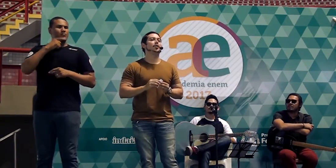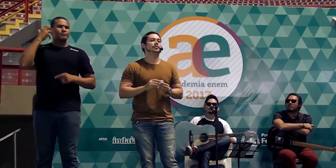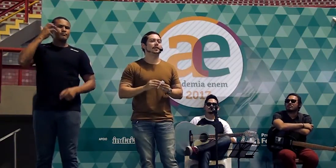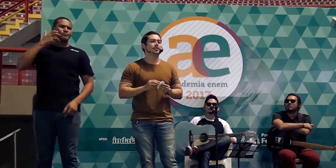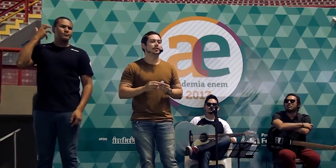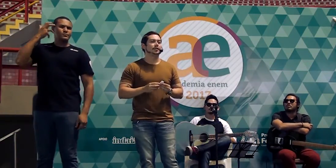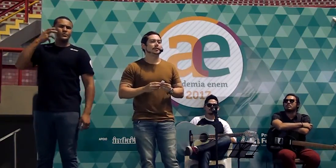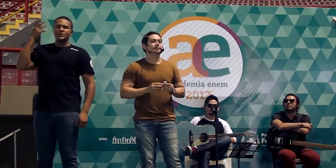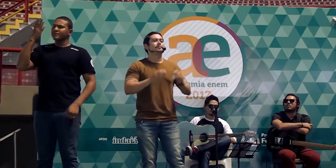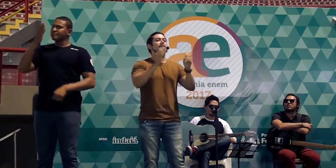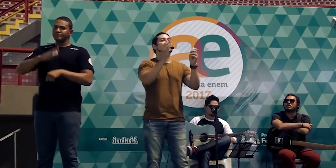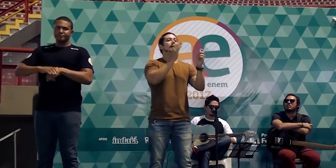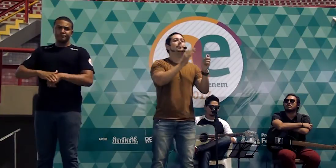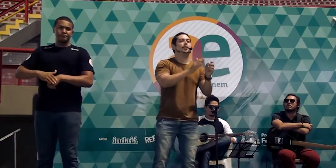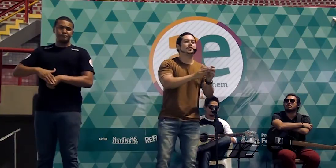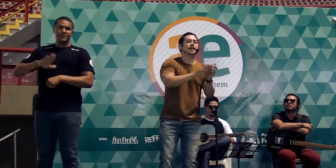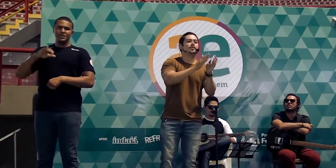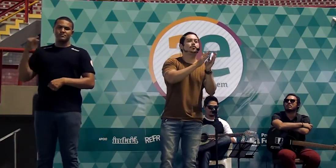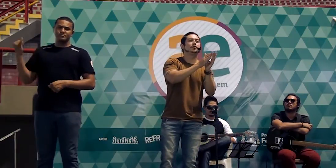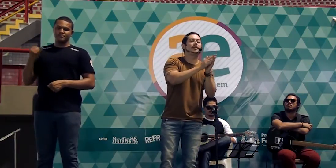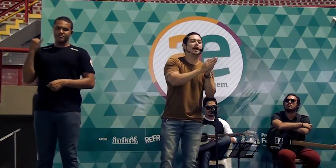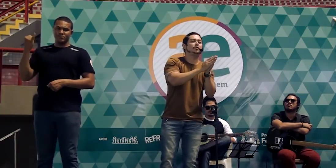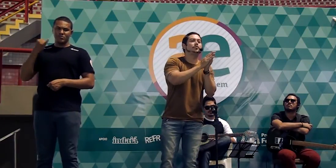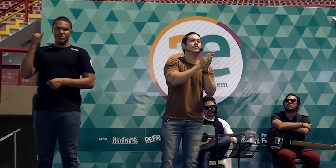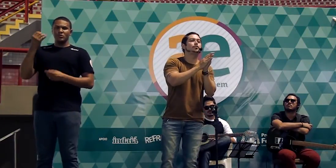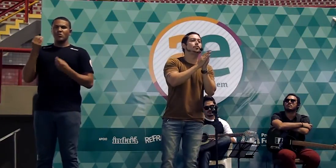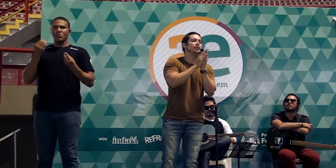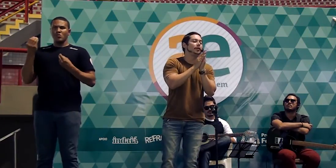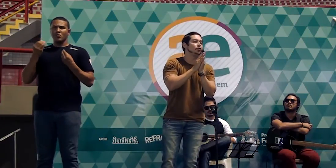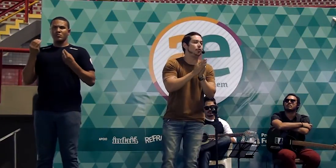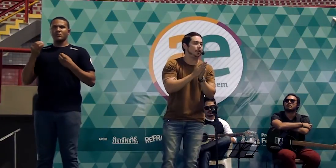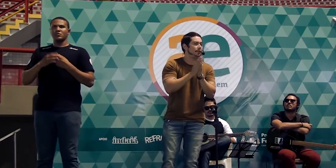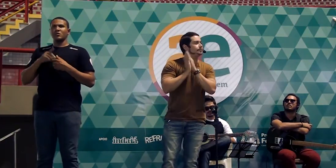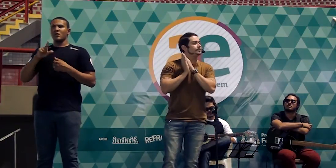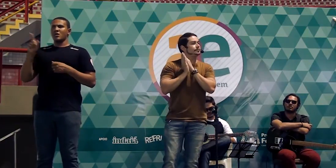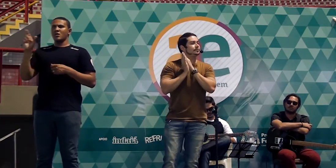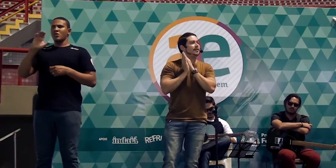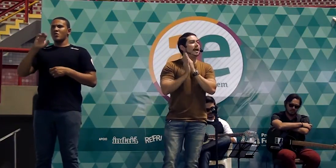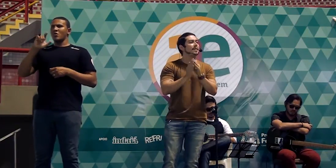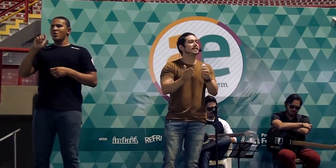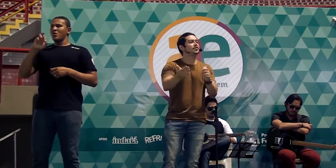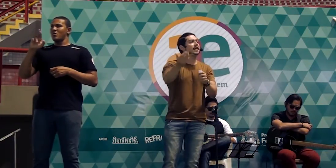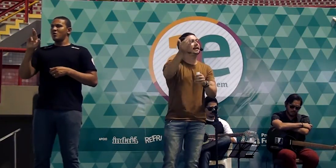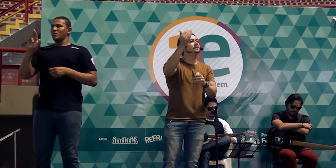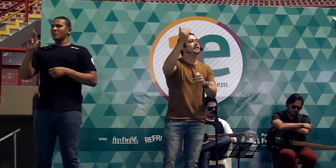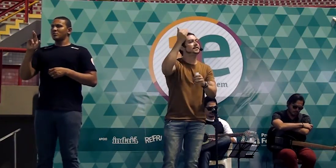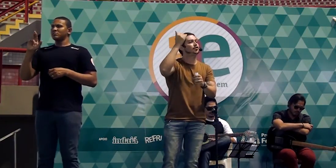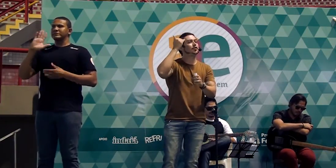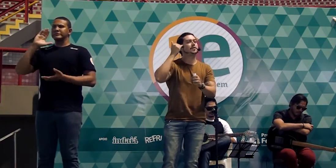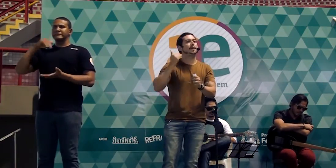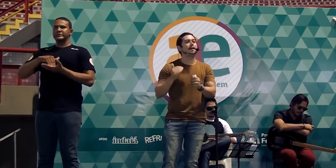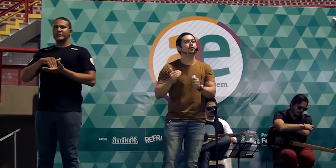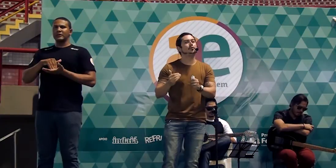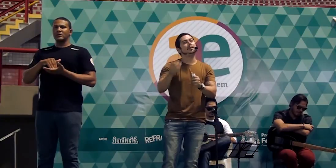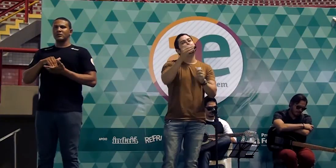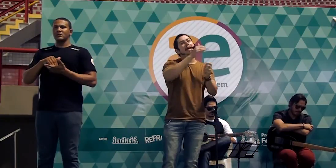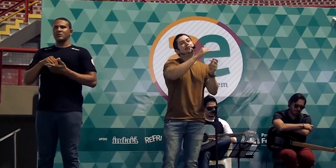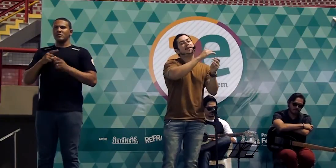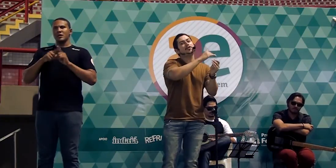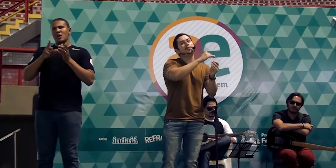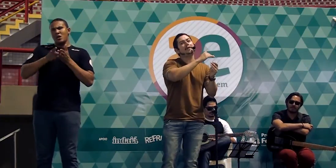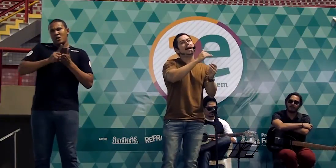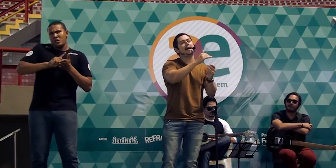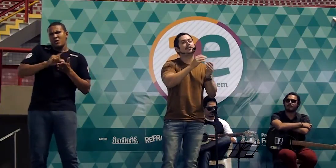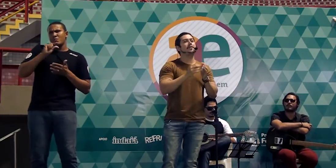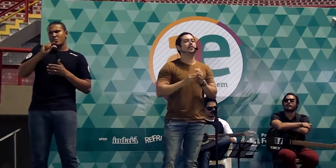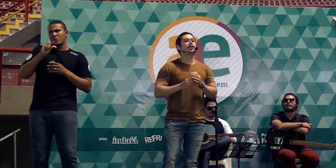mais importante naquele processo do final do governo do Collor. Apesar de que ela antecessou esse período, ela